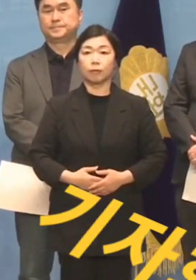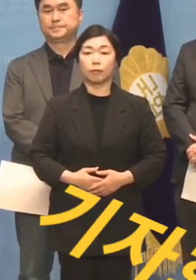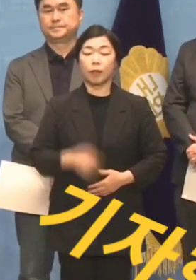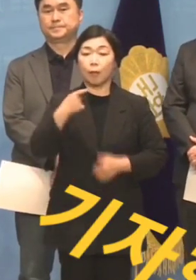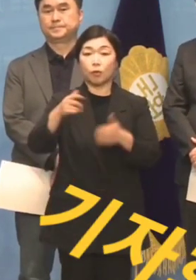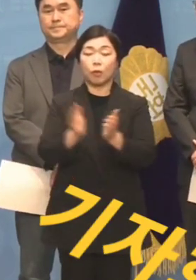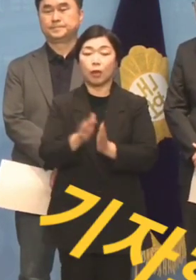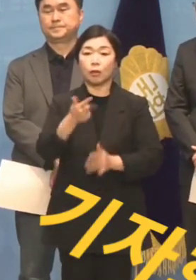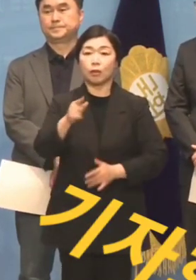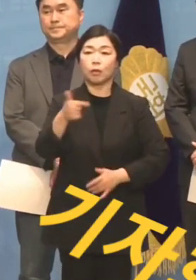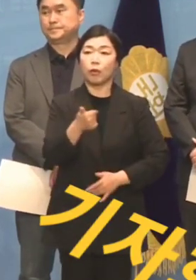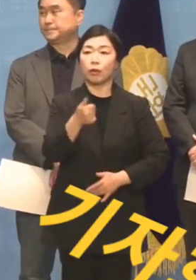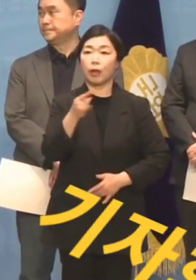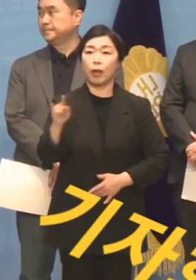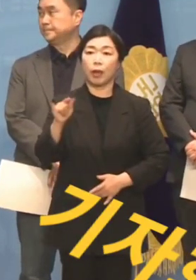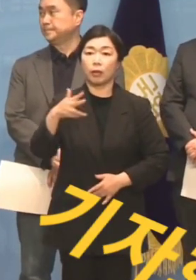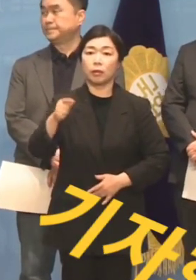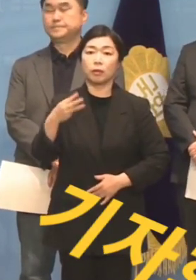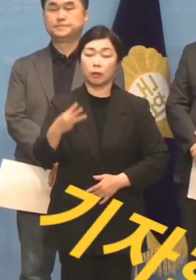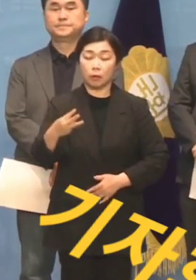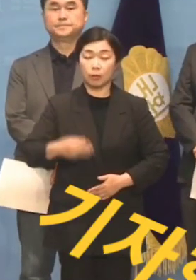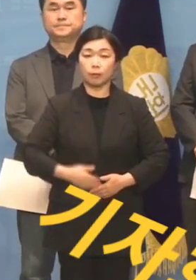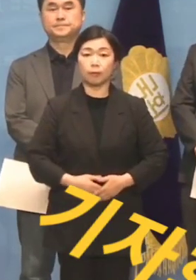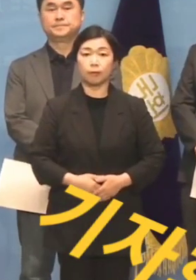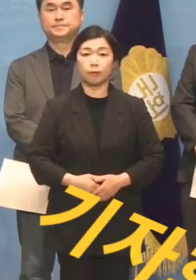다음 민주당 전해철 의원님이십니다.